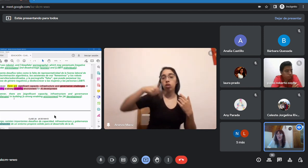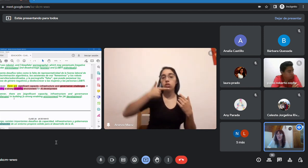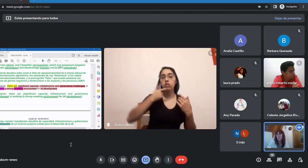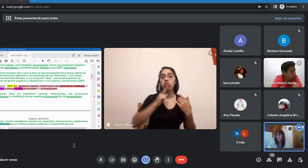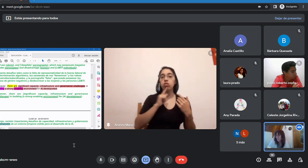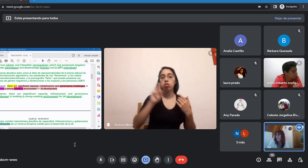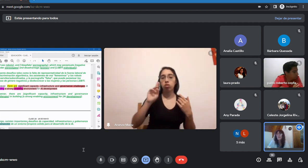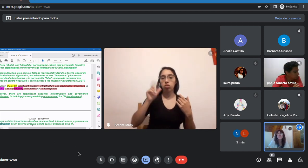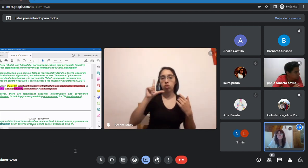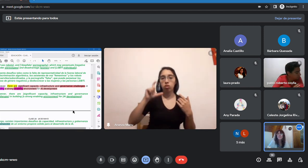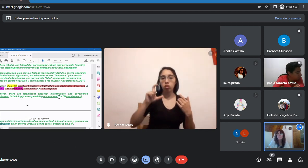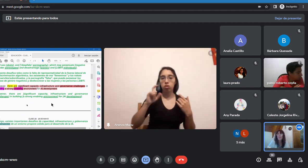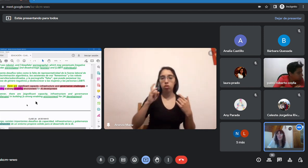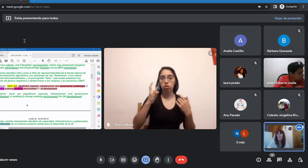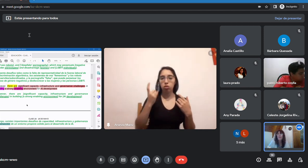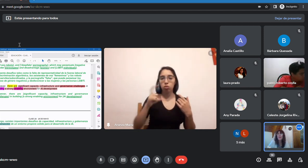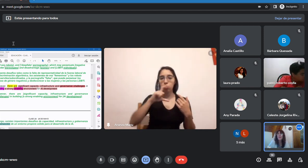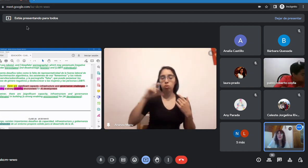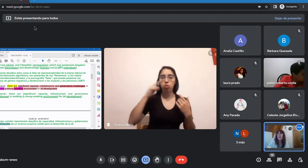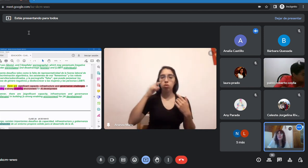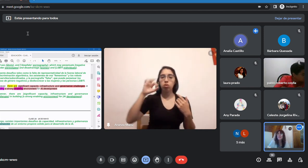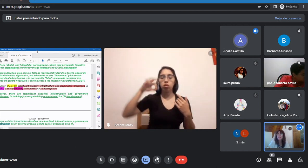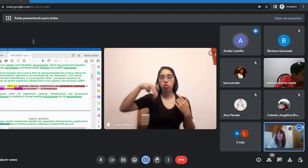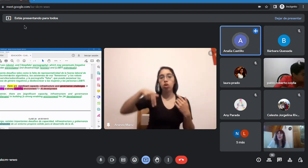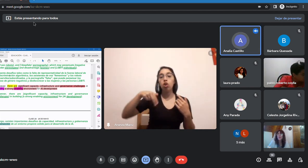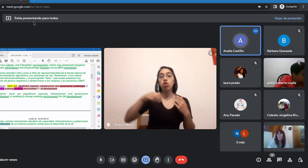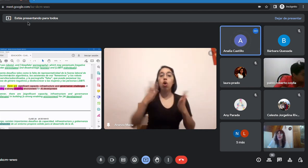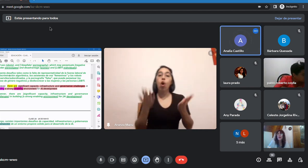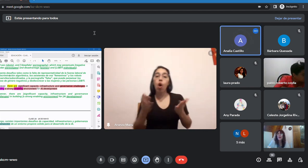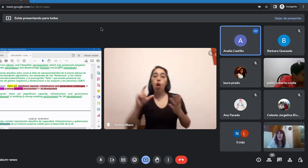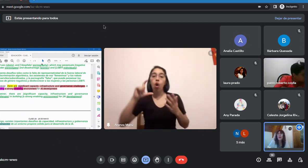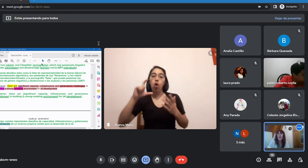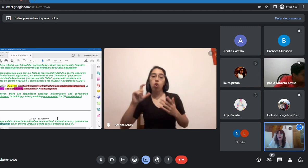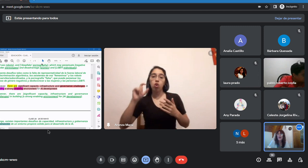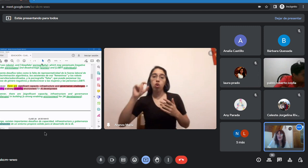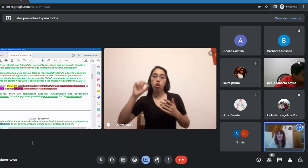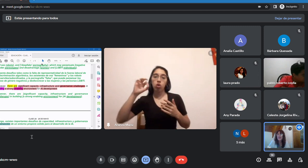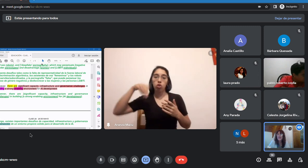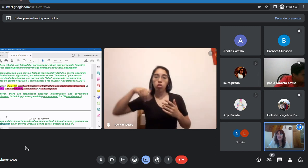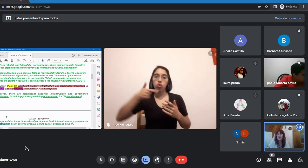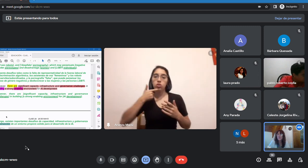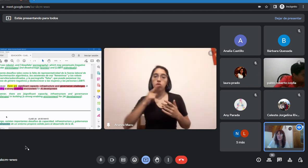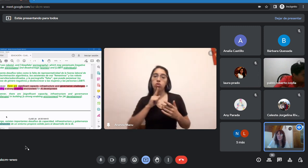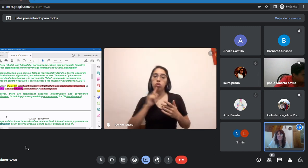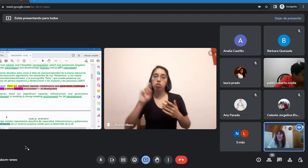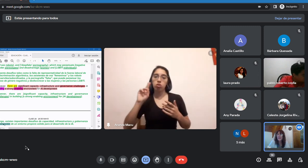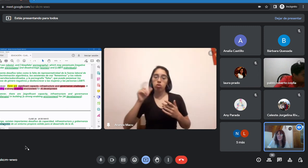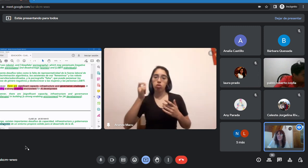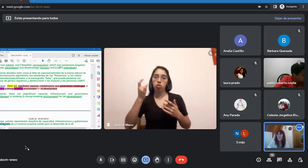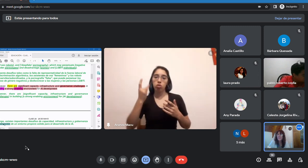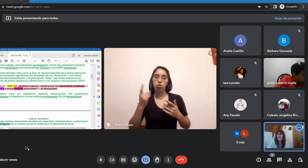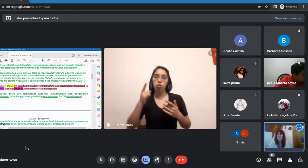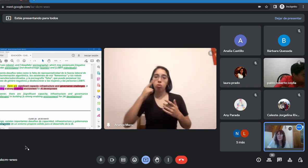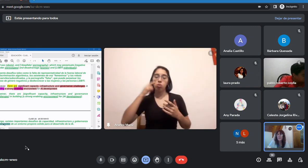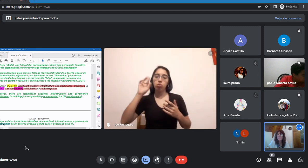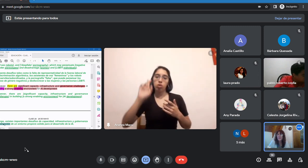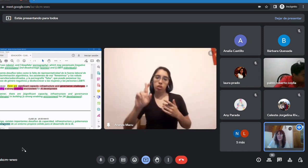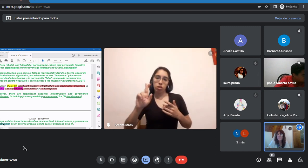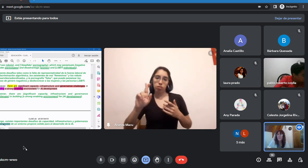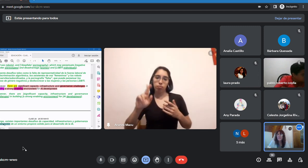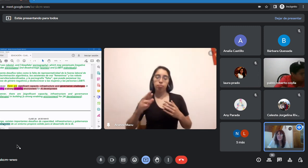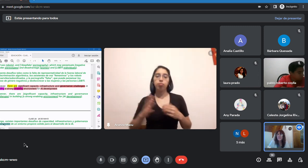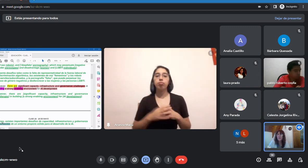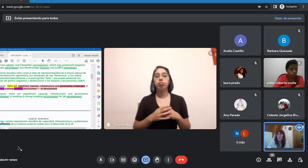en construir. Así que ahora lo voy a marcar de otro color